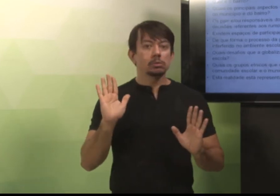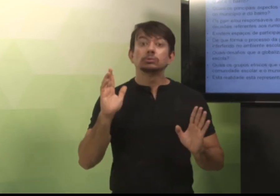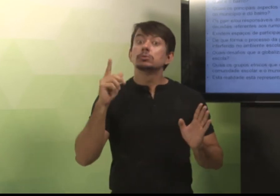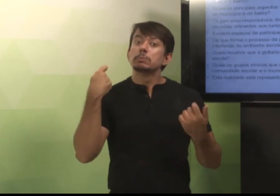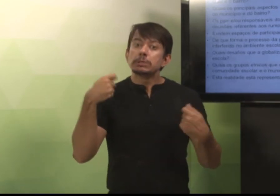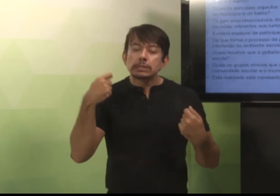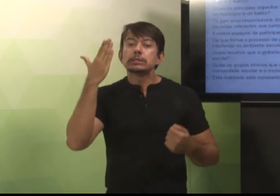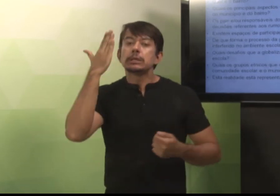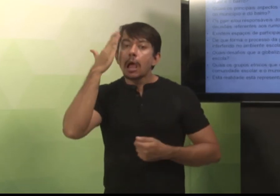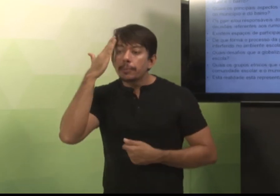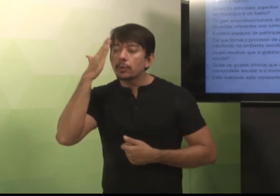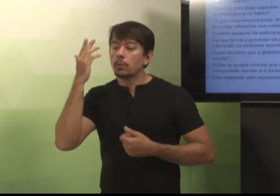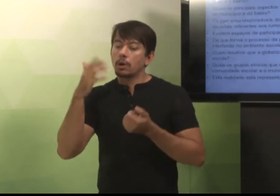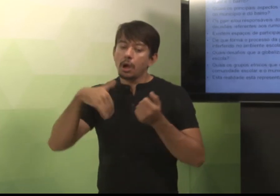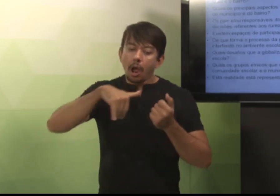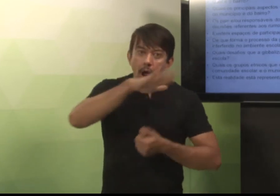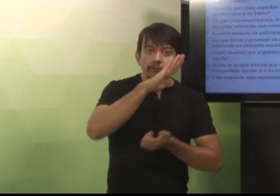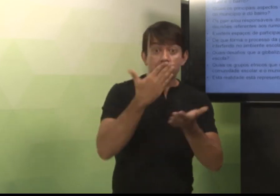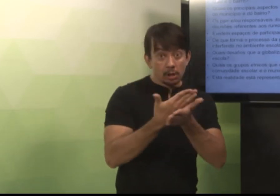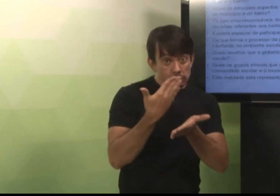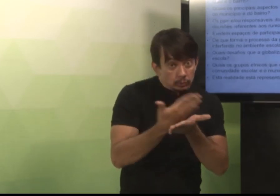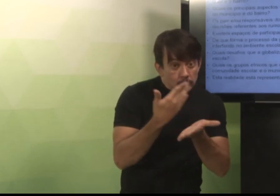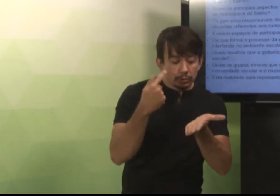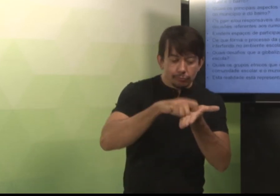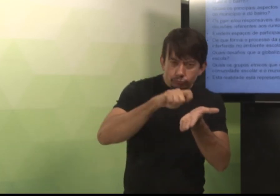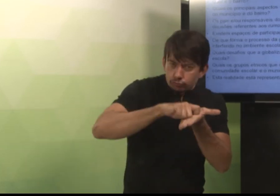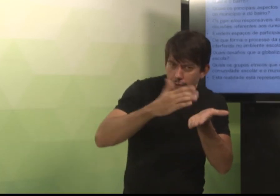Então, leve o material, leve o caderno,